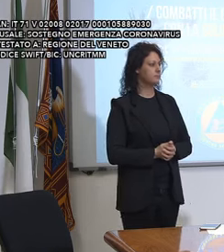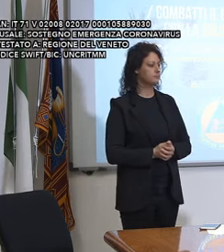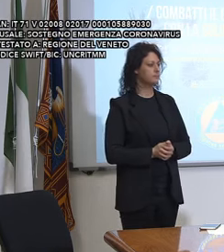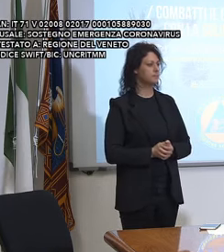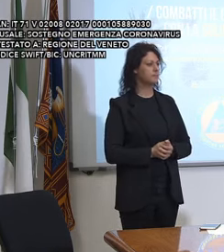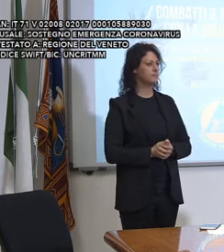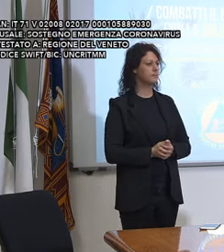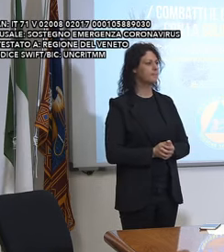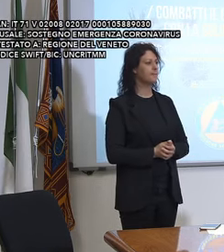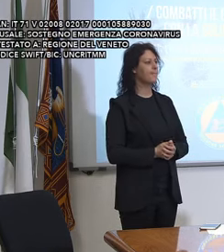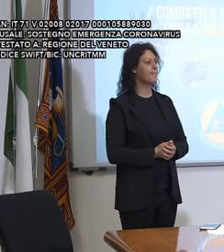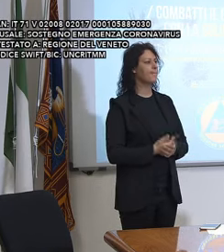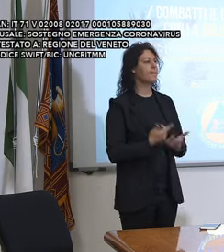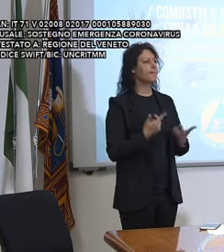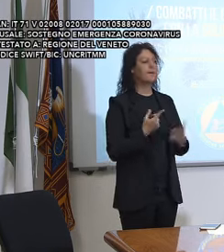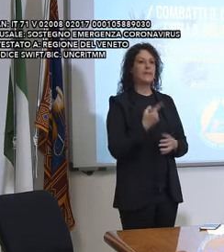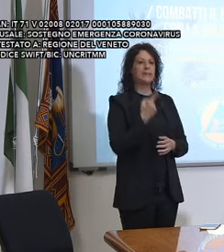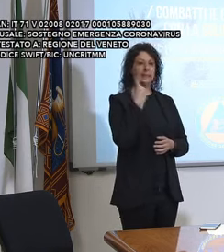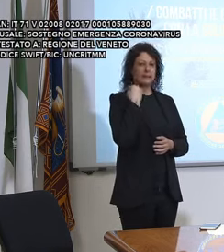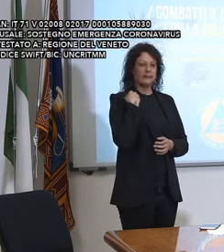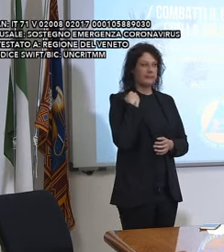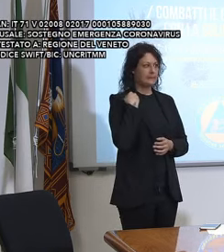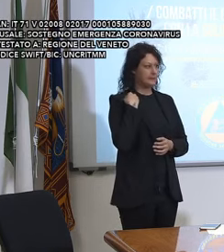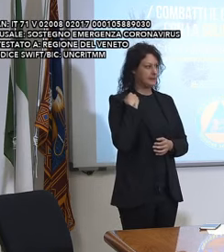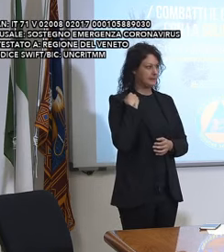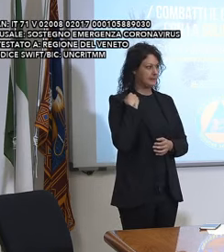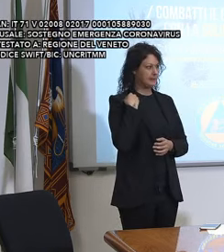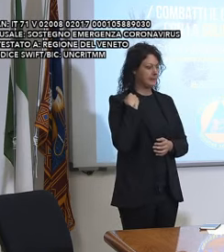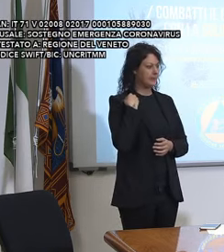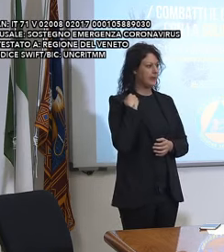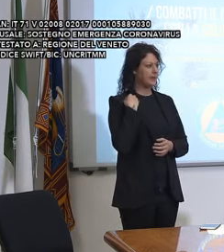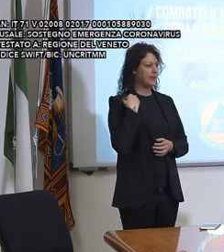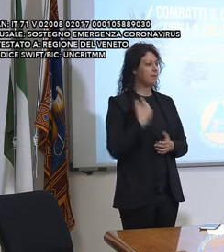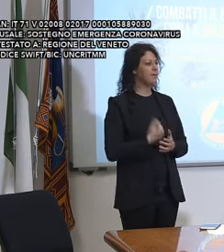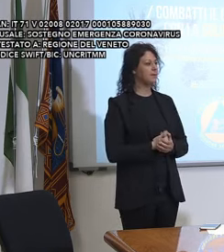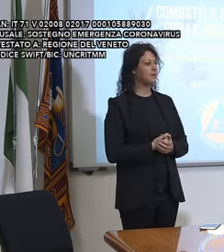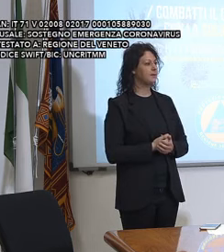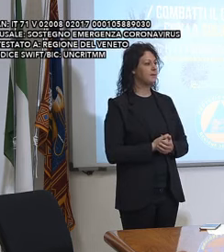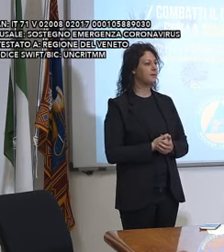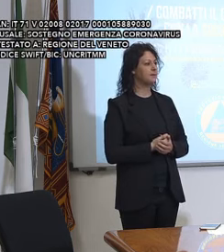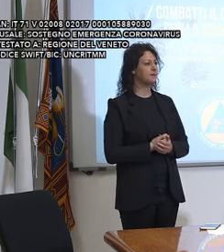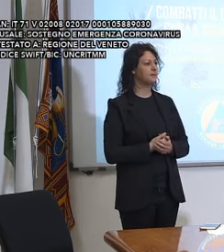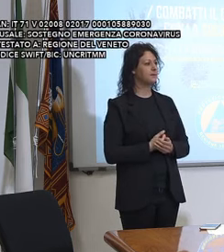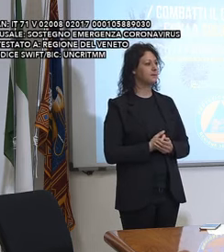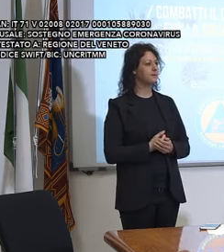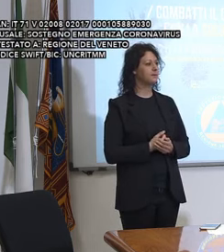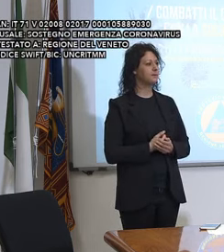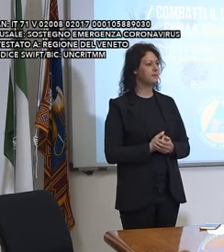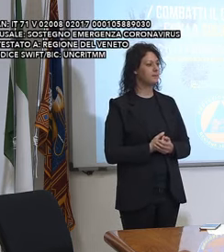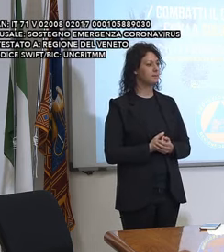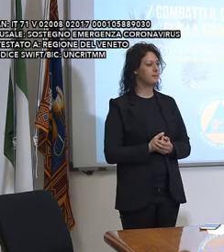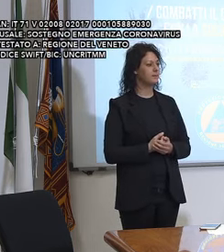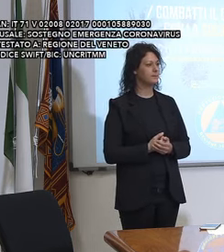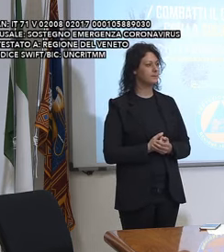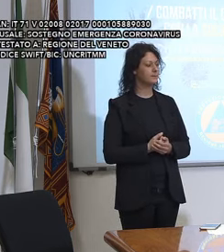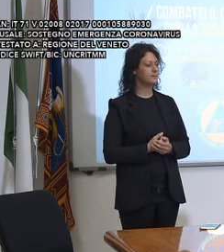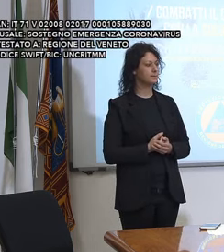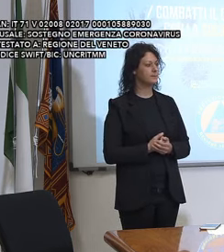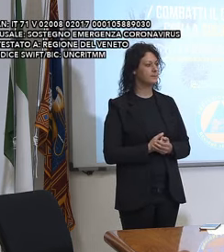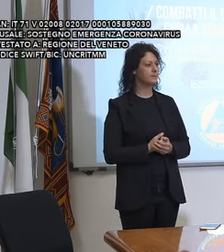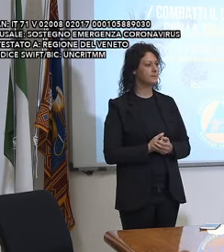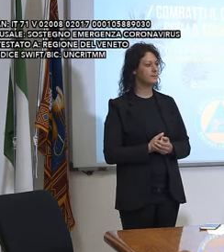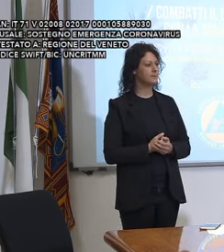Assessore, sì. Lì ci ha colpito proprio la tua disamina, devo dire, molto obiettiva, cioè improntata a una logica che il